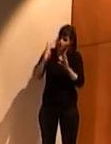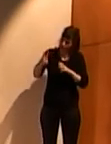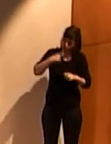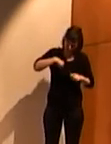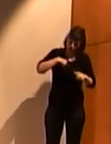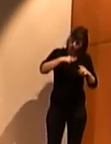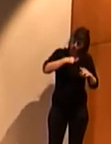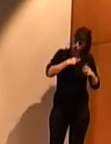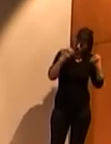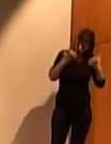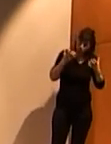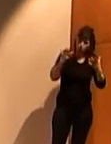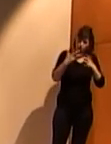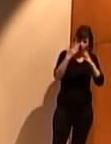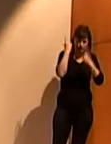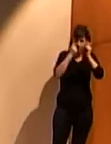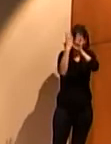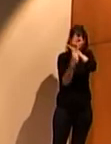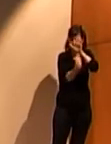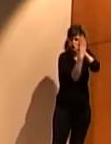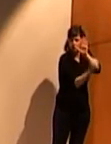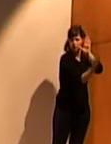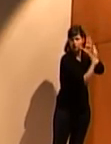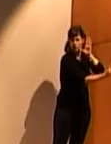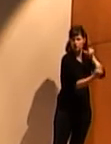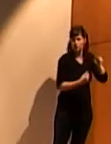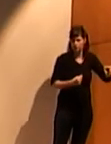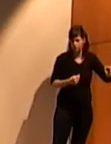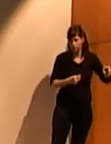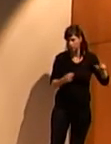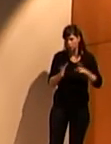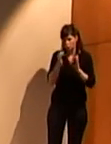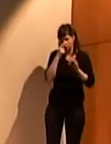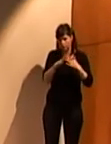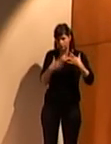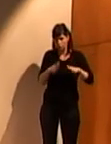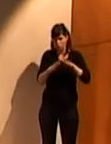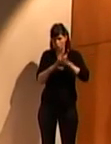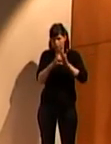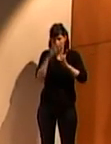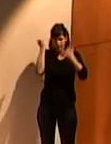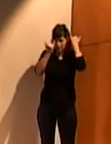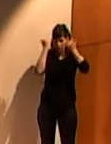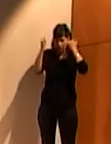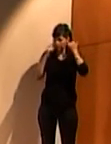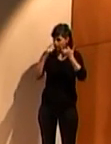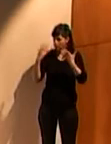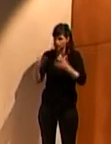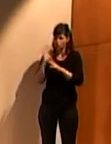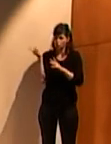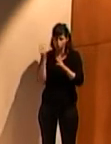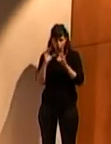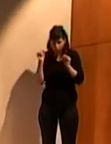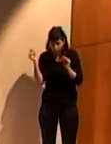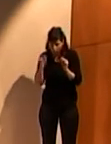tas de déclinaisons. On nous a parlé de, enfin, qu'on envisageait déjà, mais là, ça se concrétise un peu quand les personnes voient la maquette, parce qu'on